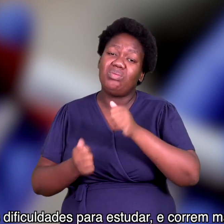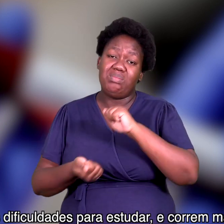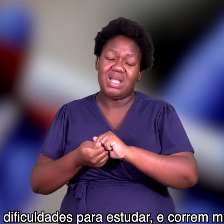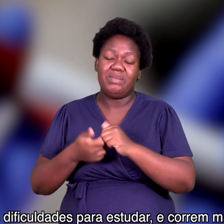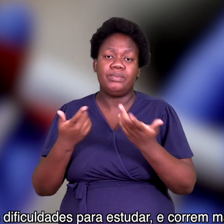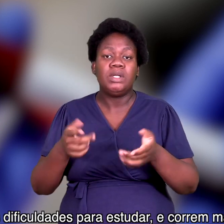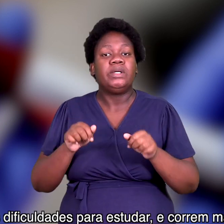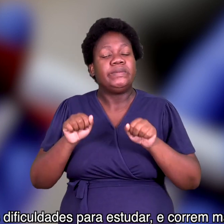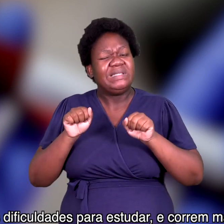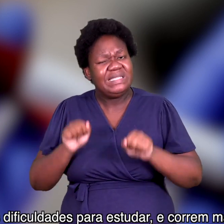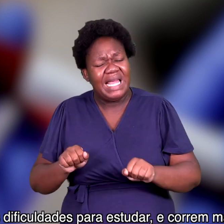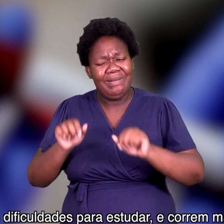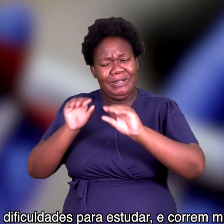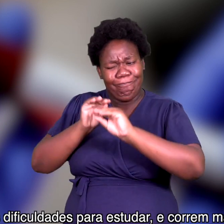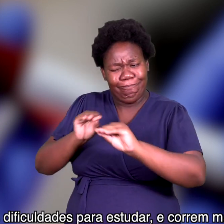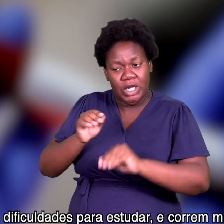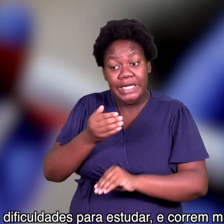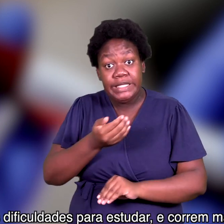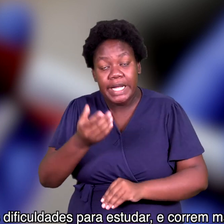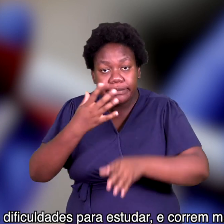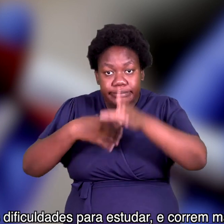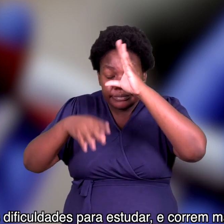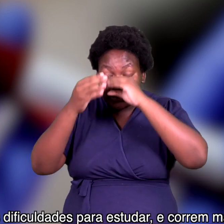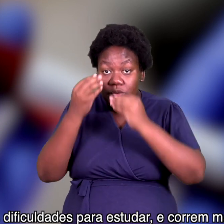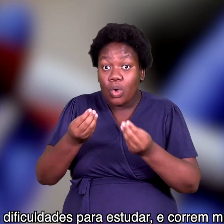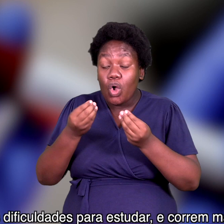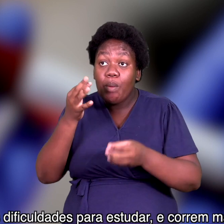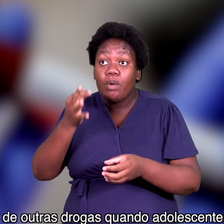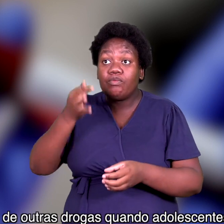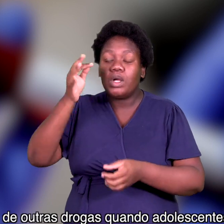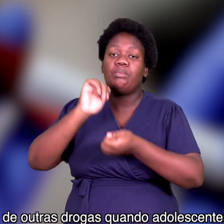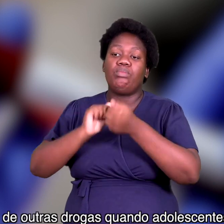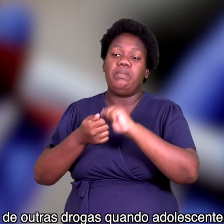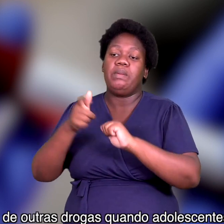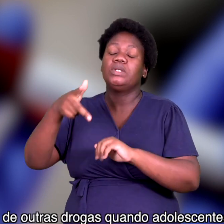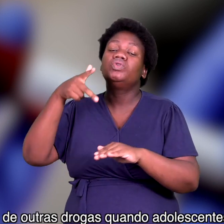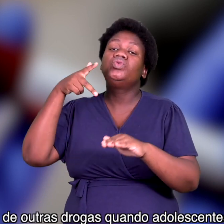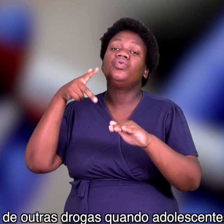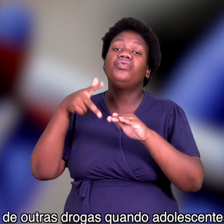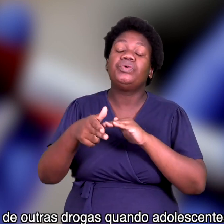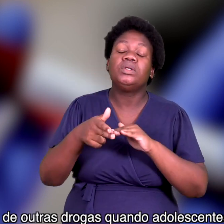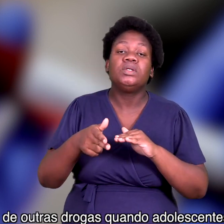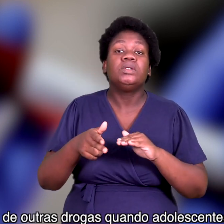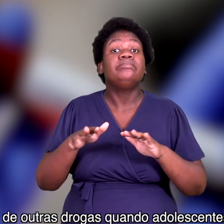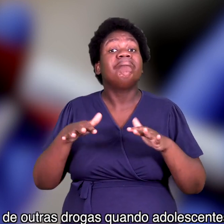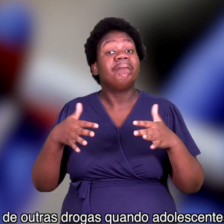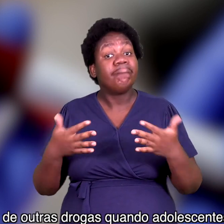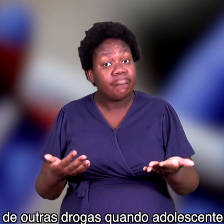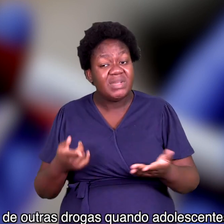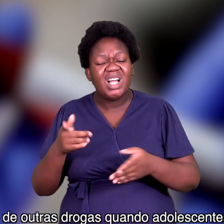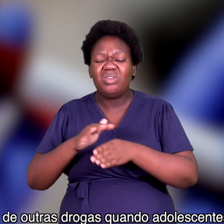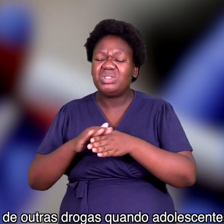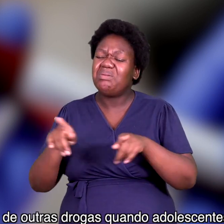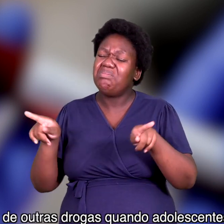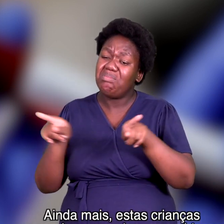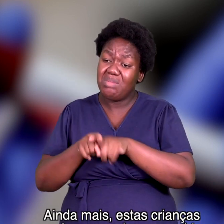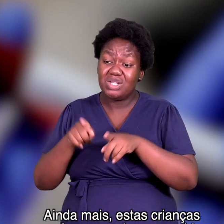e correm maior risco de envolver-se no consumo de álcool e de outras drogas quando adolescentes. Ainda mais, estas